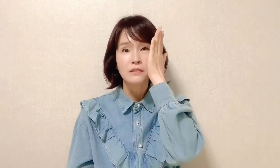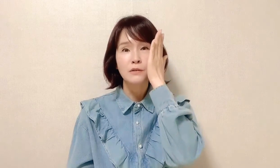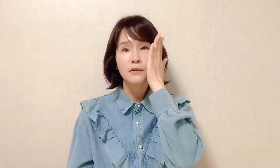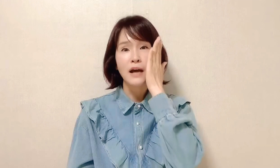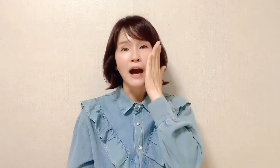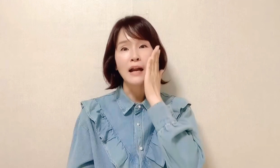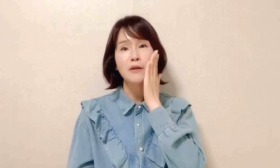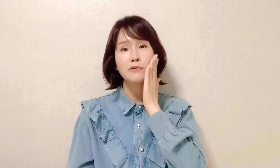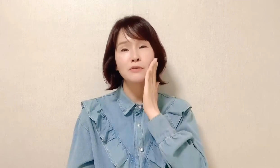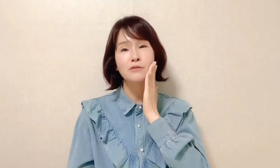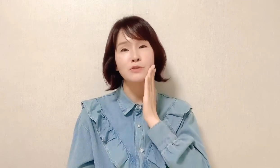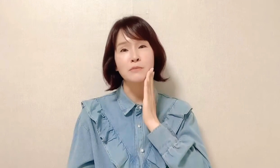이렇게 아래로